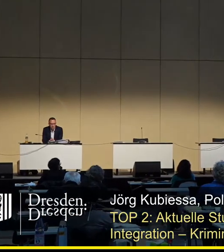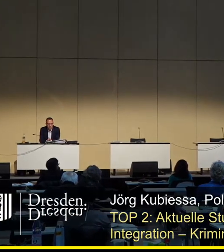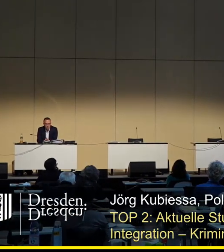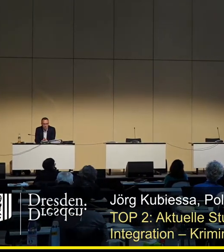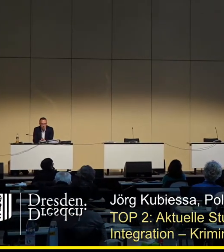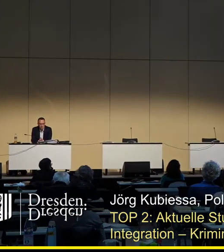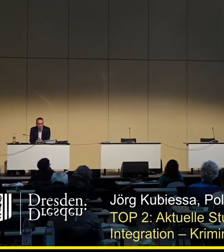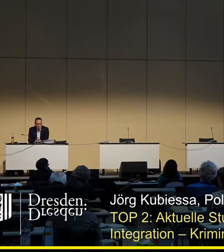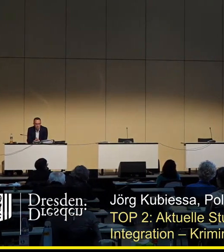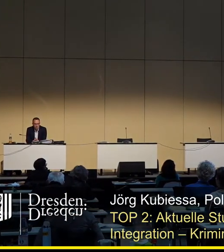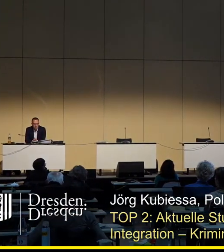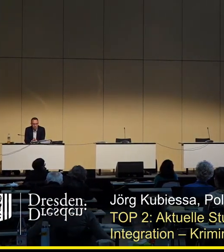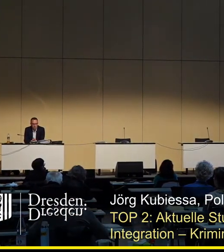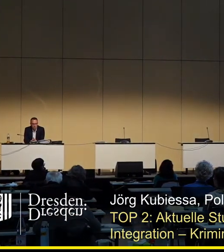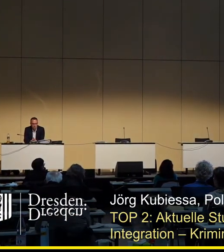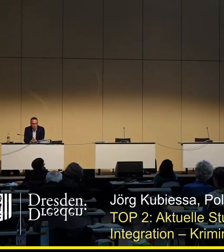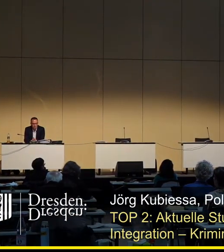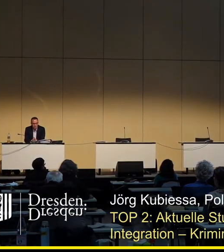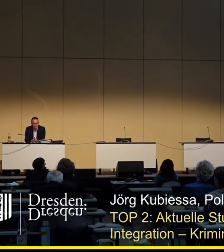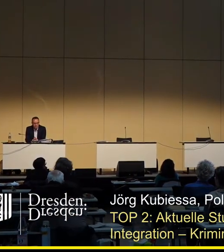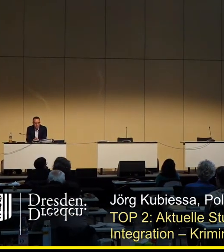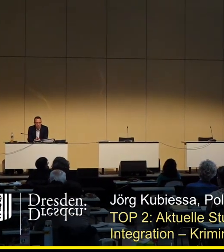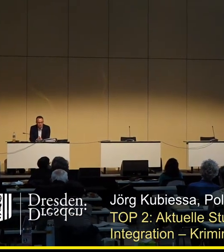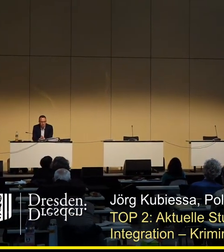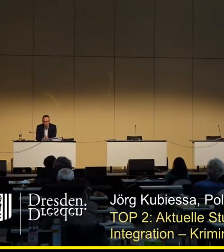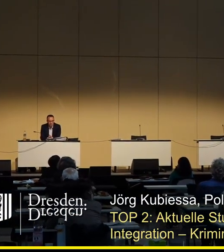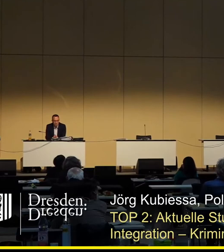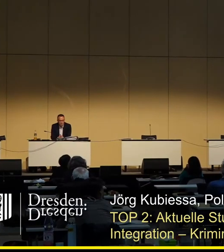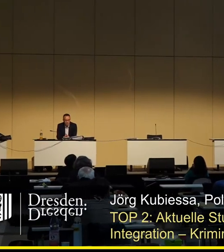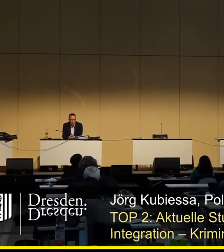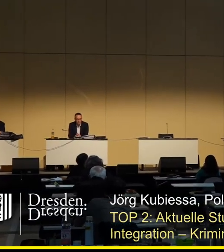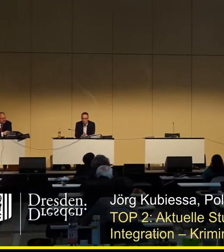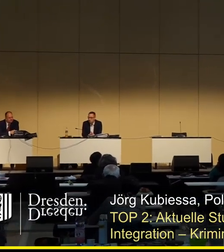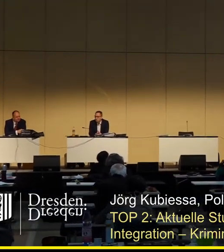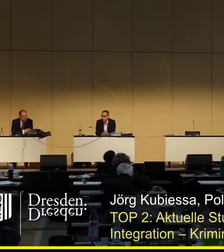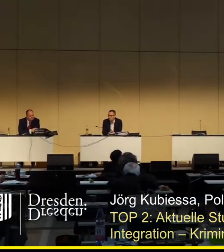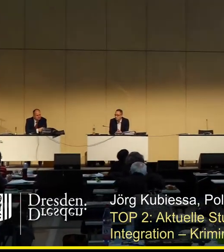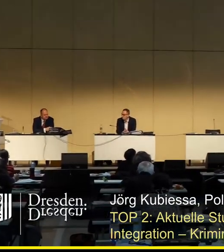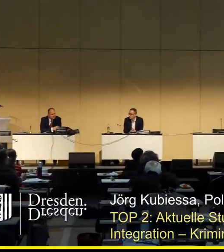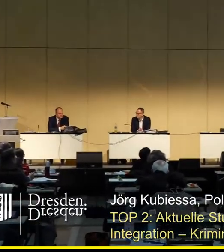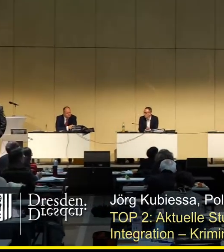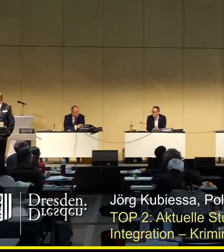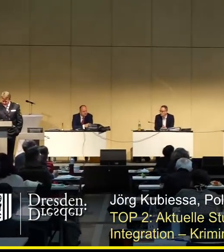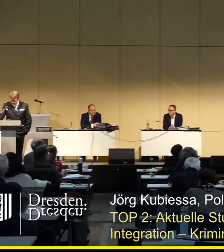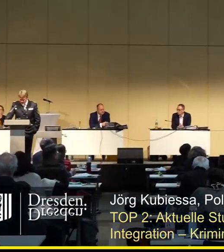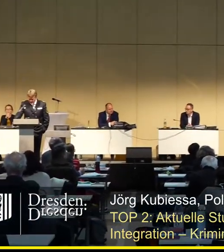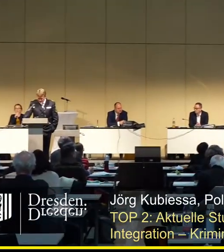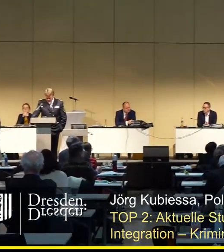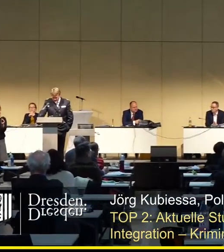feststellen. Und es ist mir wichtig, Ihnen noch mitzuteilen, dass in dem Bereich